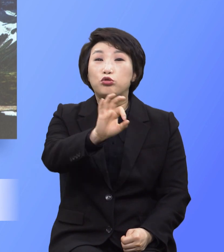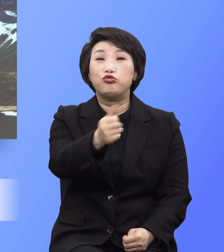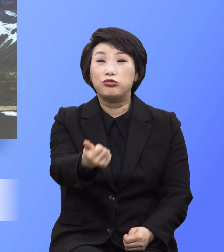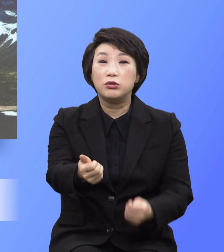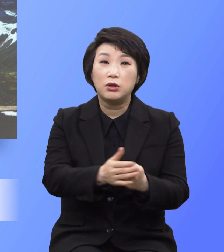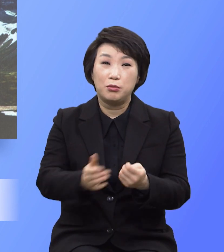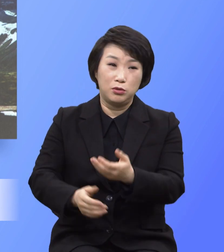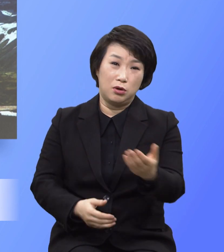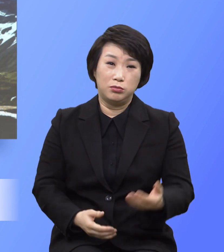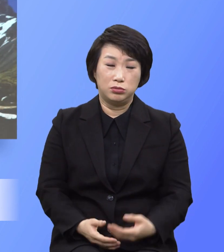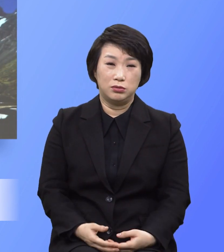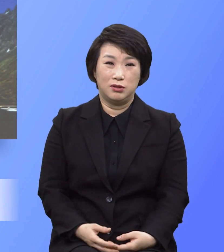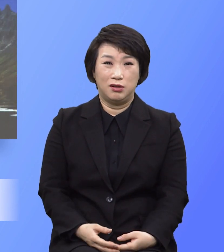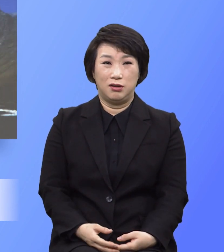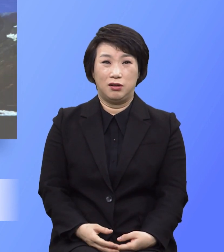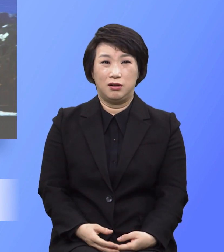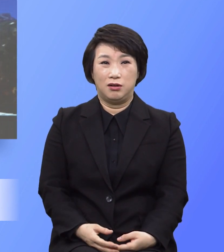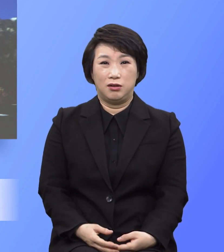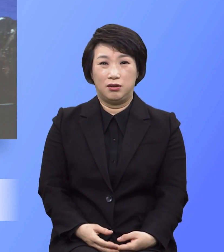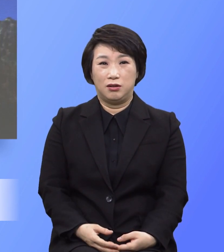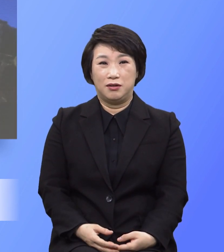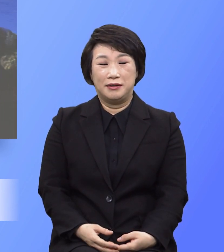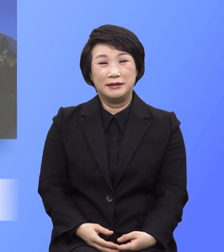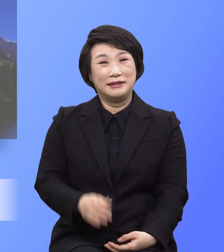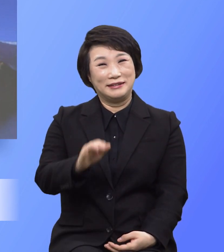없어서. 예.